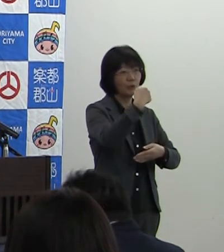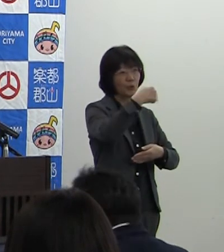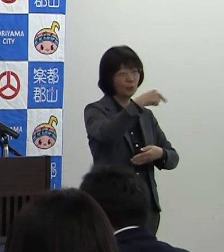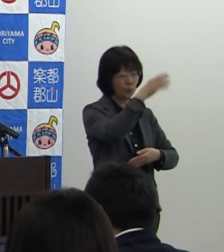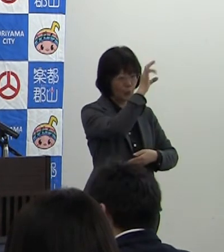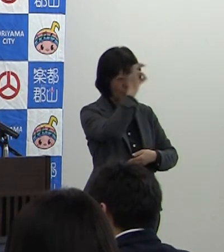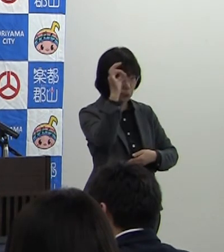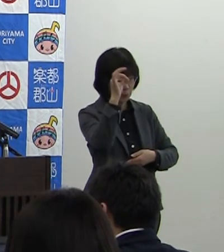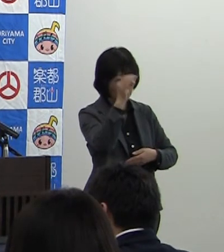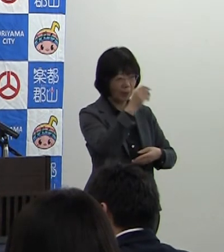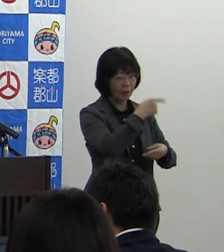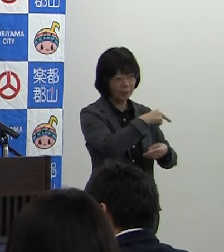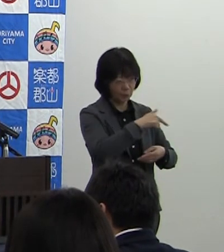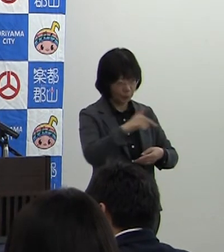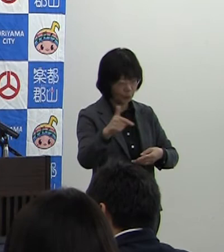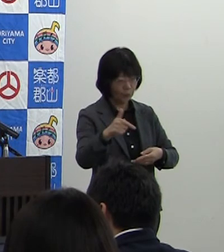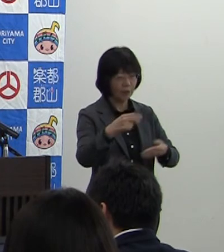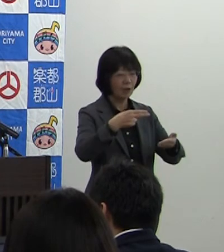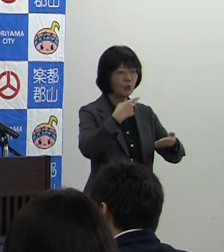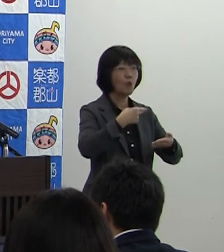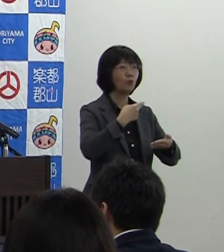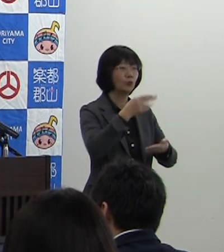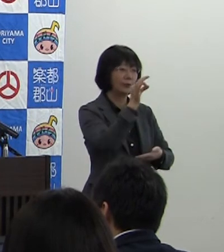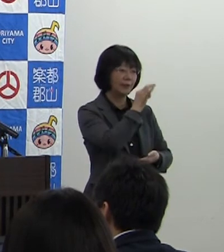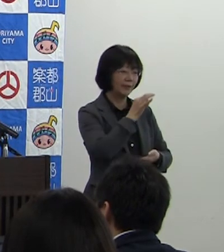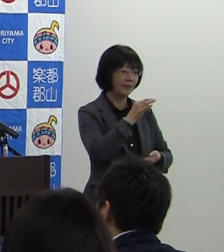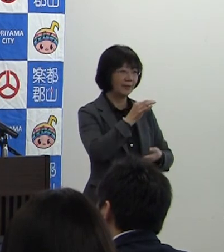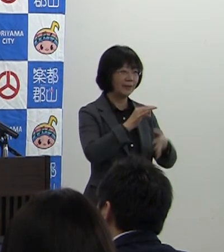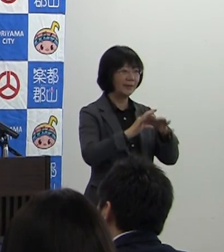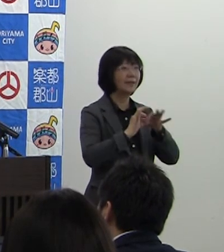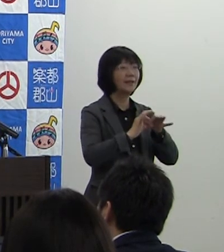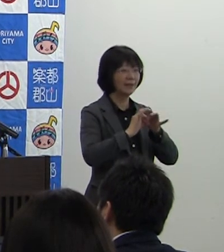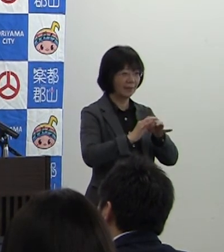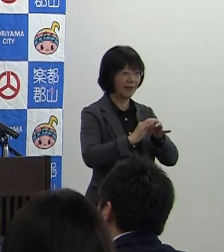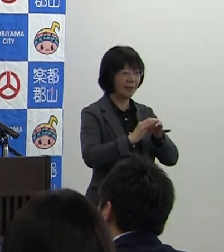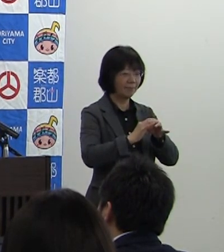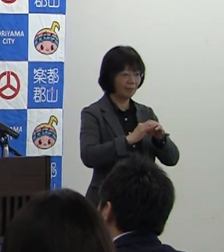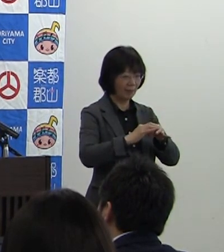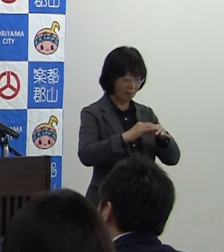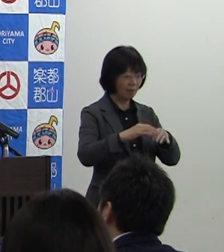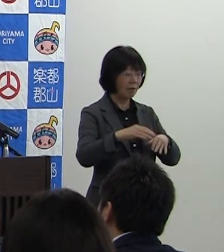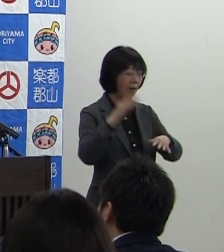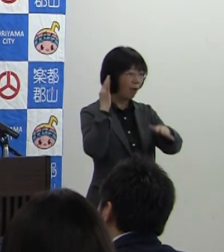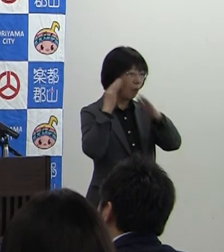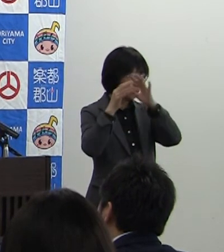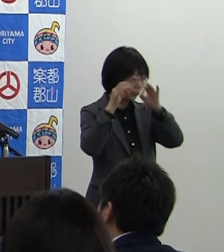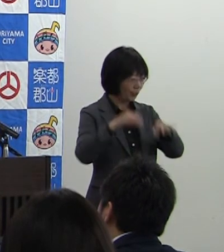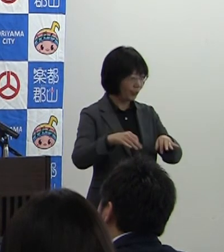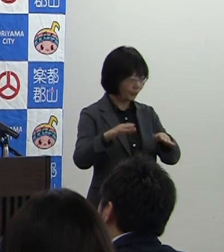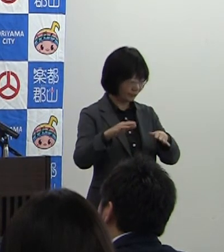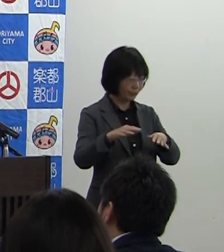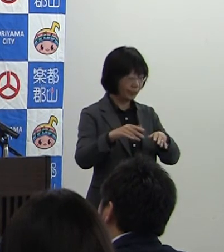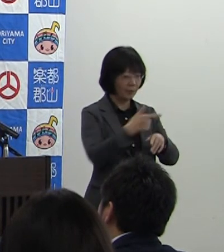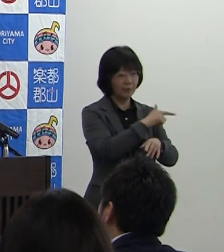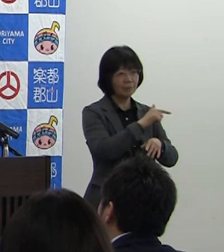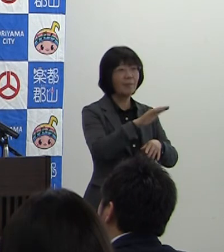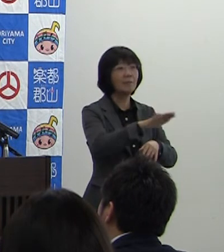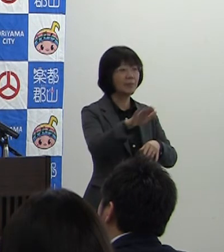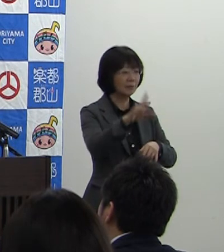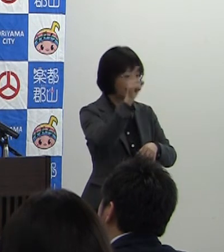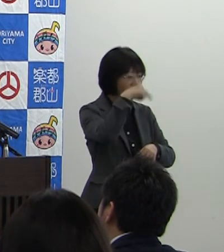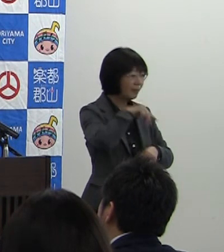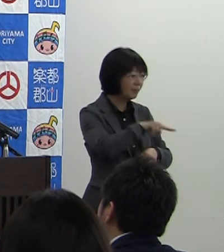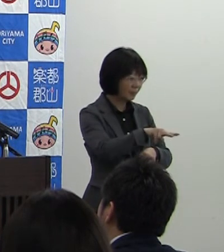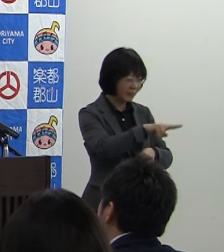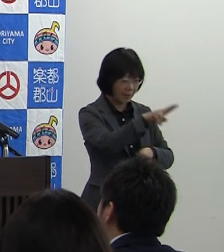ですとか、あと食品関連など、風評などがまだ影響残っていると思います。こうした中でその県全体を見た場合に